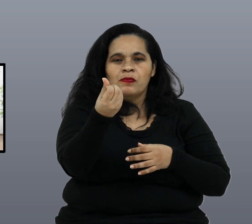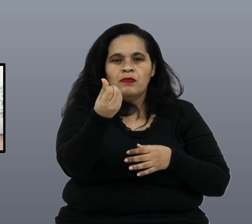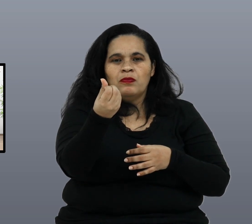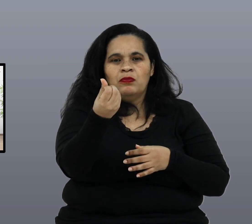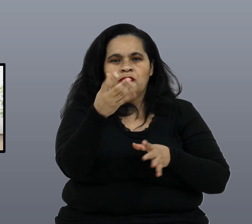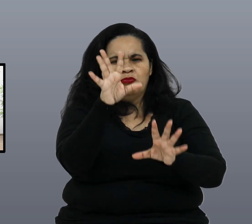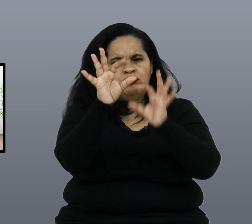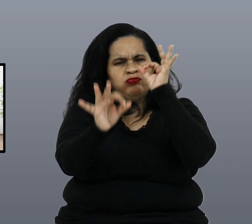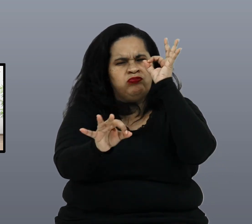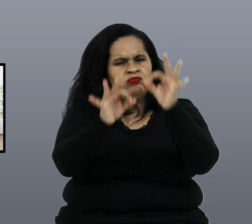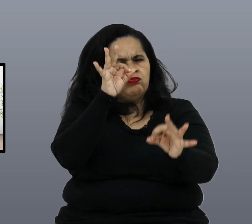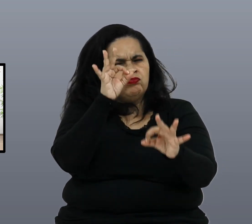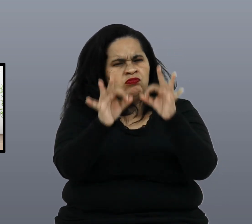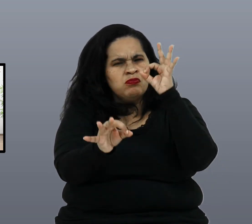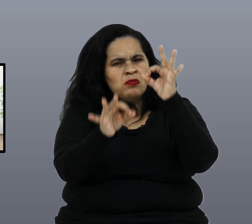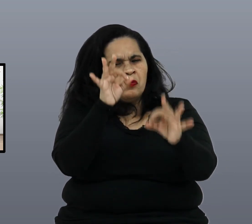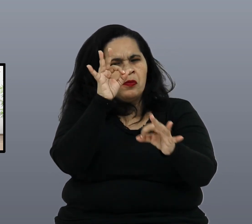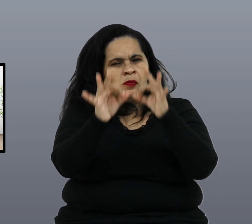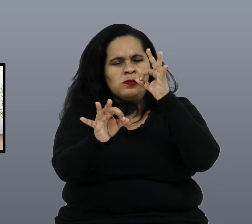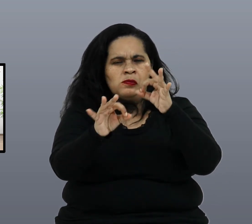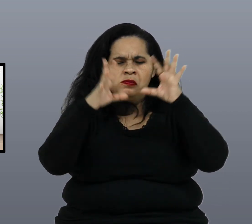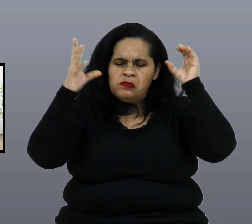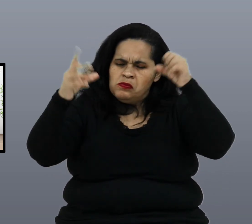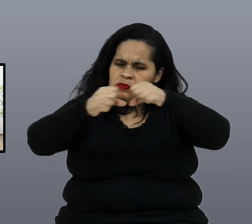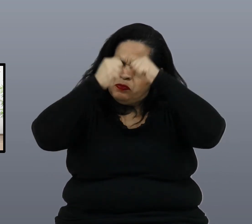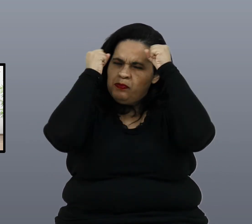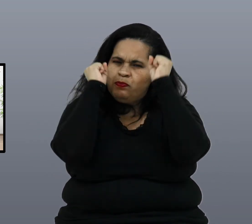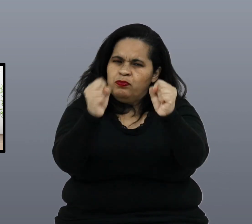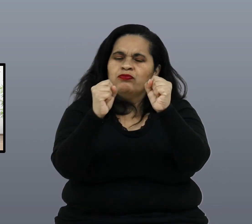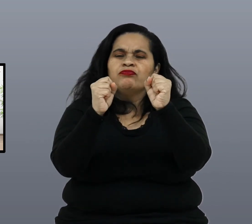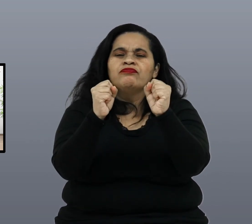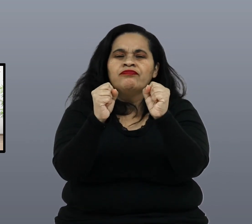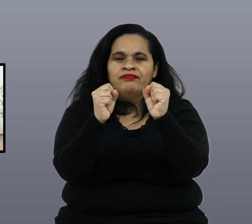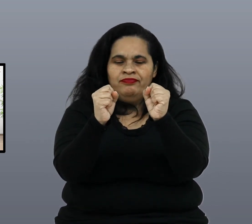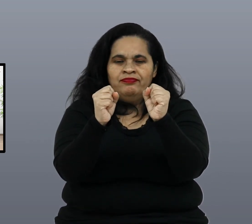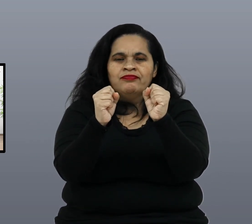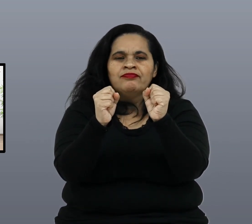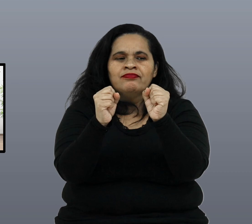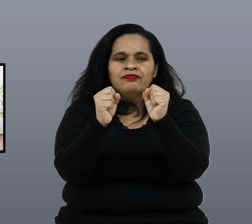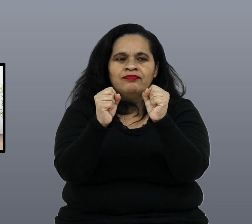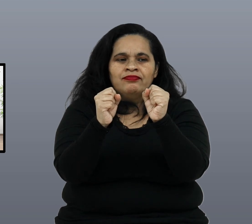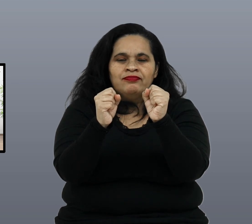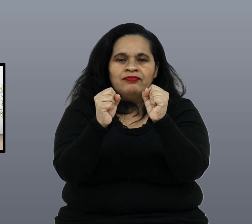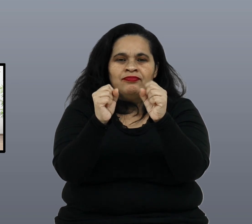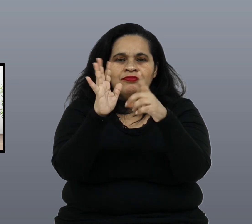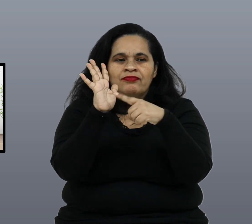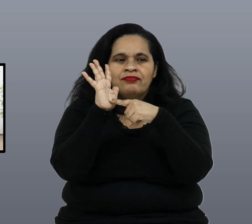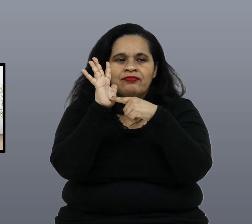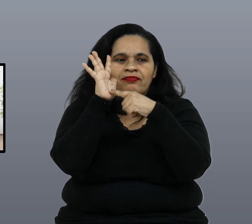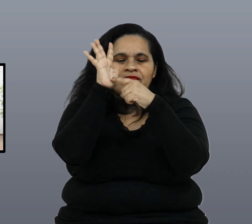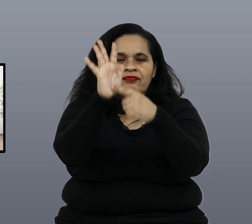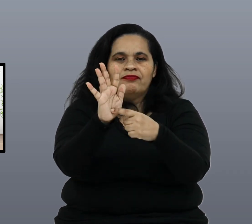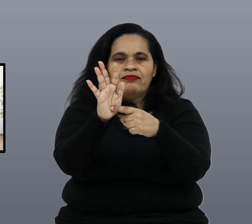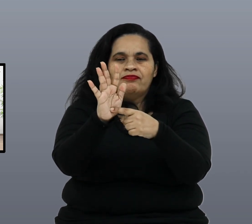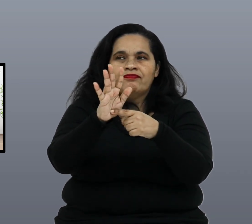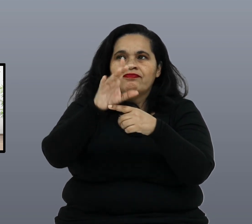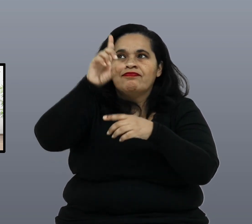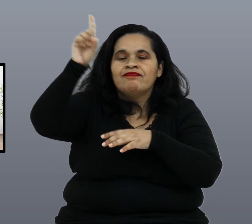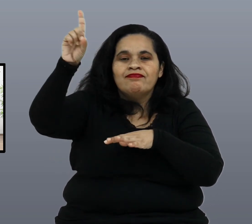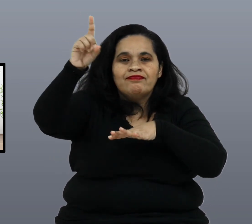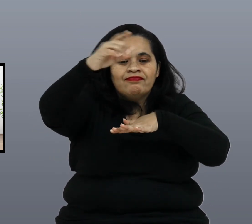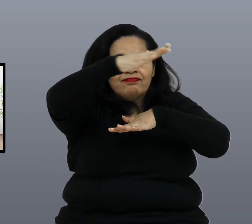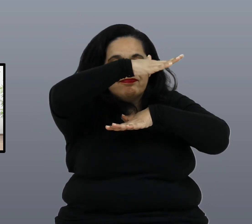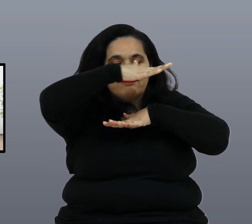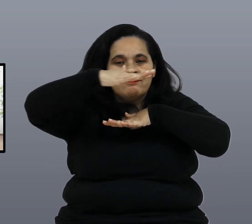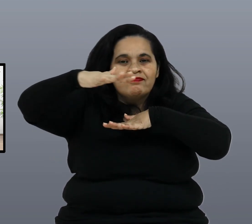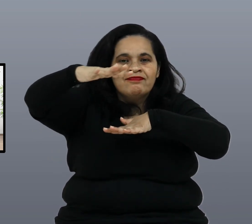tribunal que o julgava e o poder lhe foi tirado totalmente. Então a soberania, o poder, a grandeza dos reis